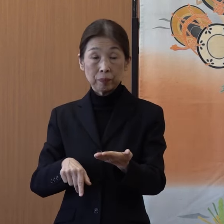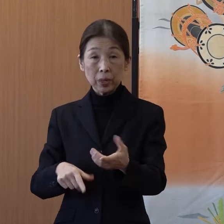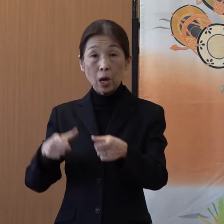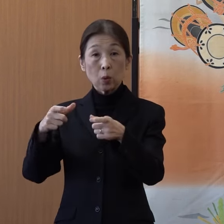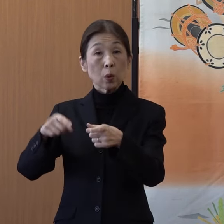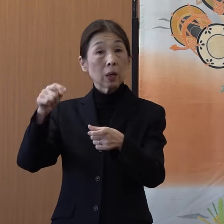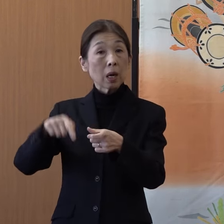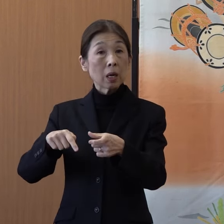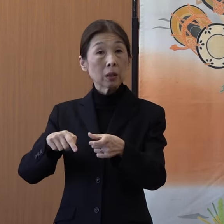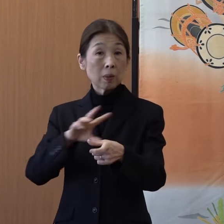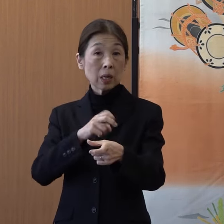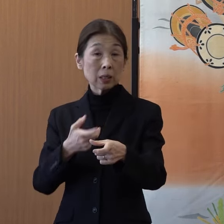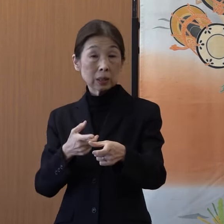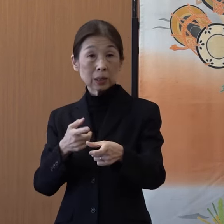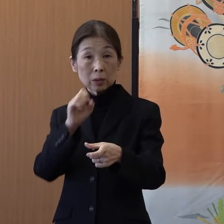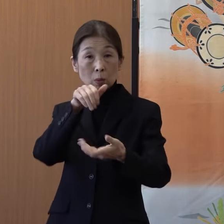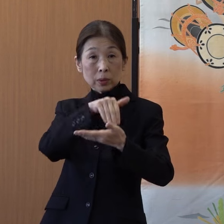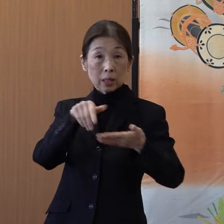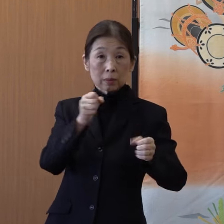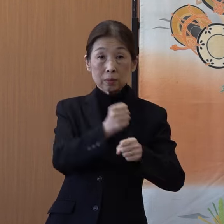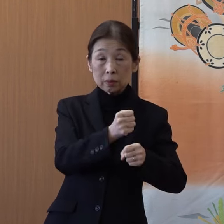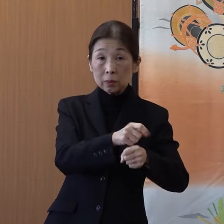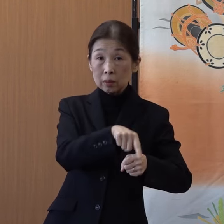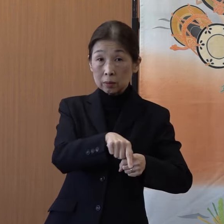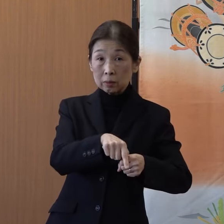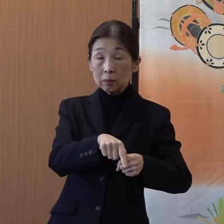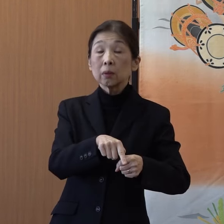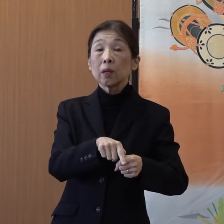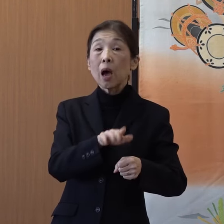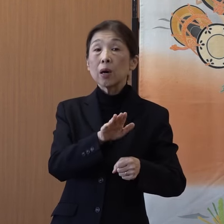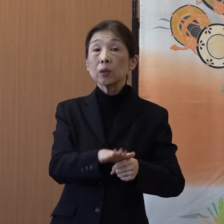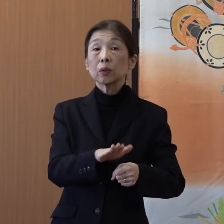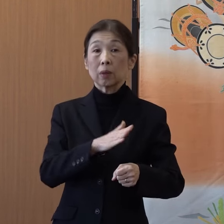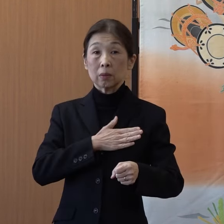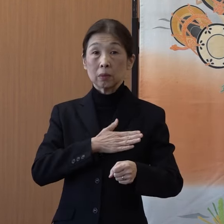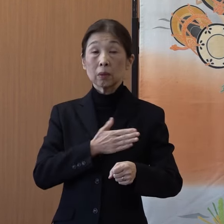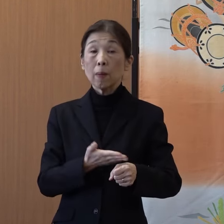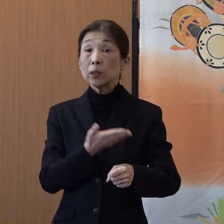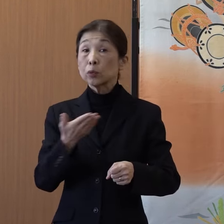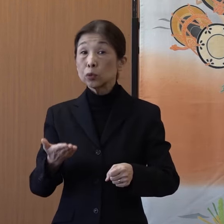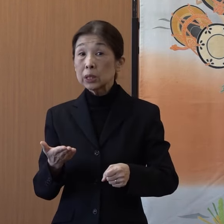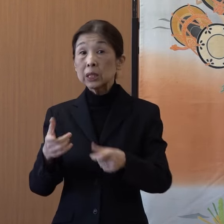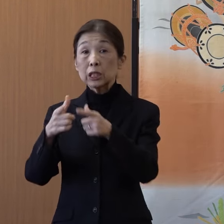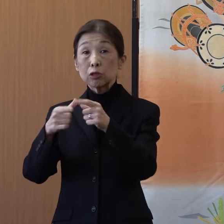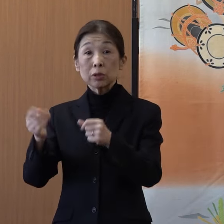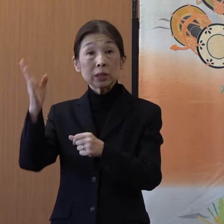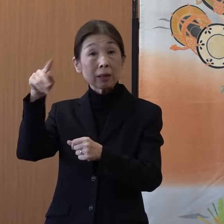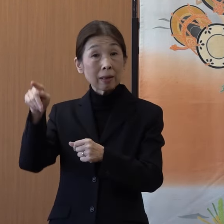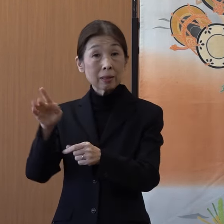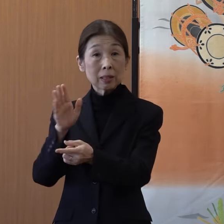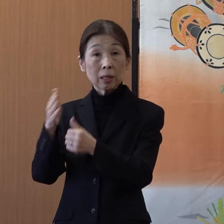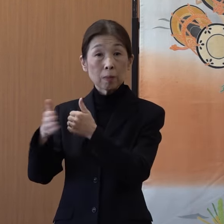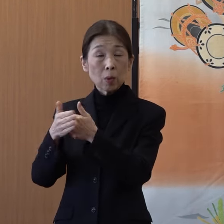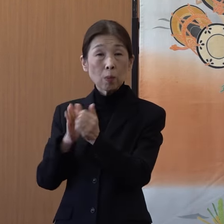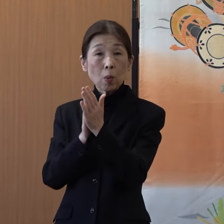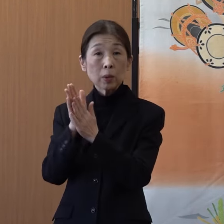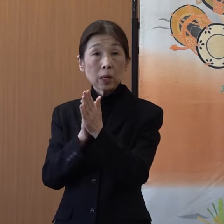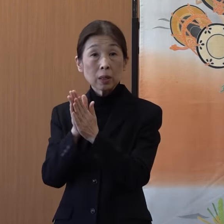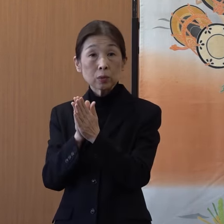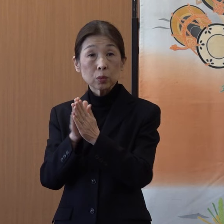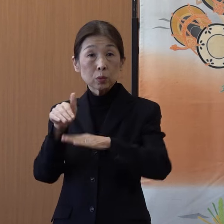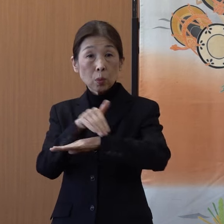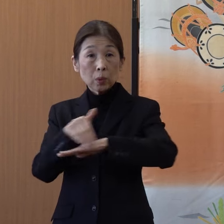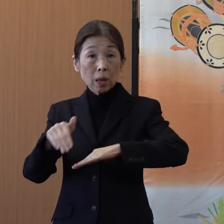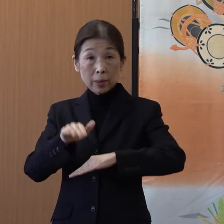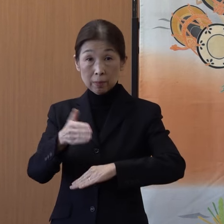るってことで、まあ、なんか県とか国に対してなんかその補助とか依頼する考えっていうのは今のところ終わりなんでしょうか。